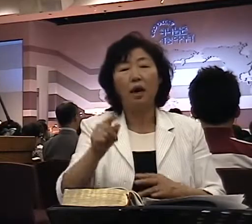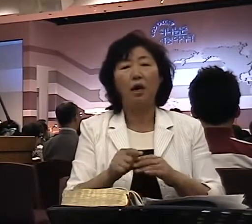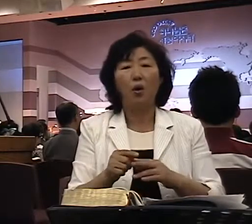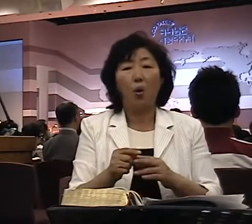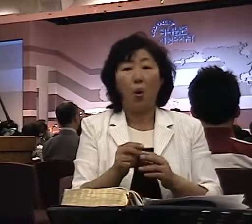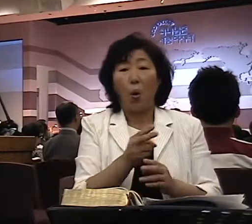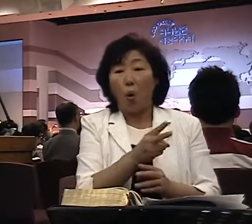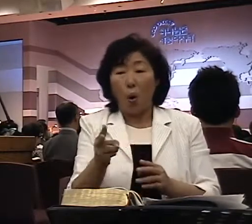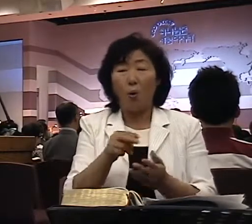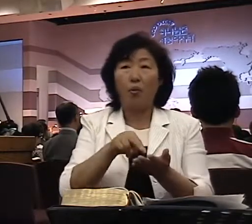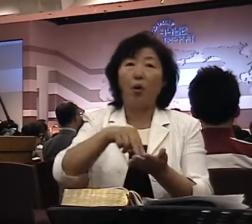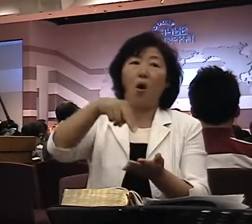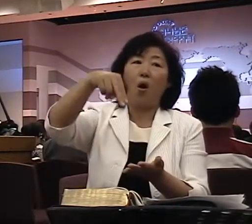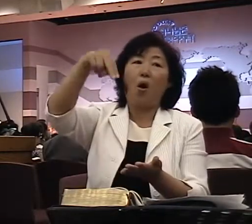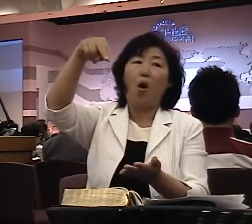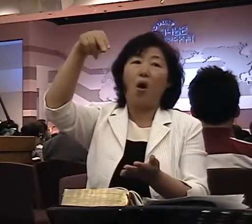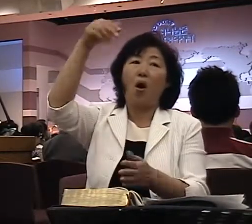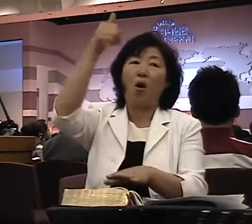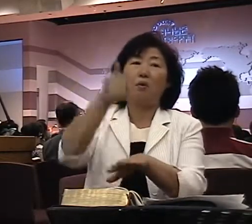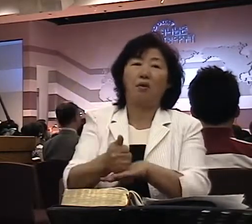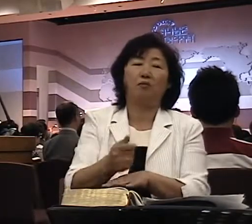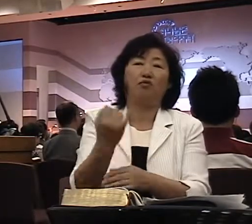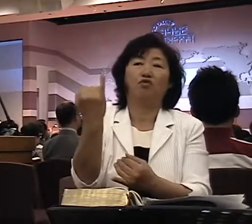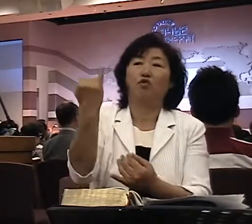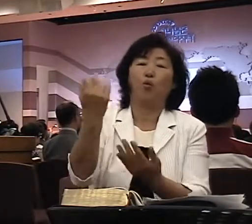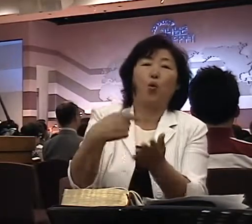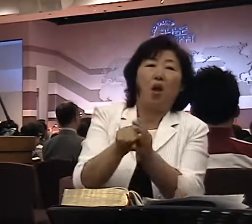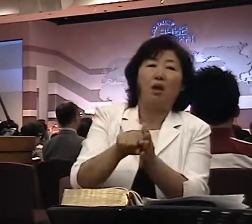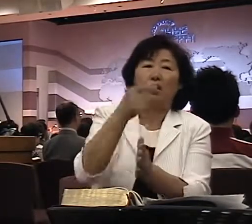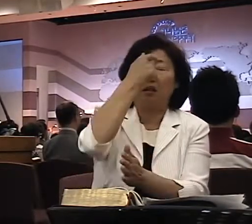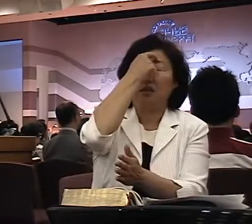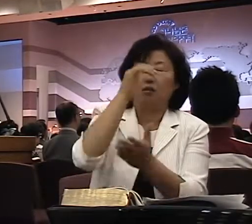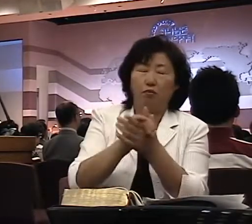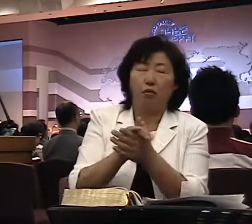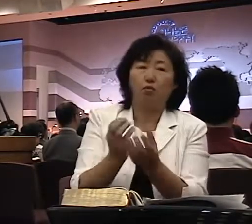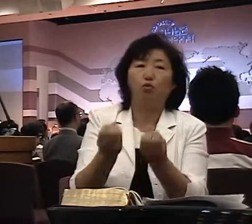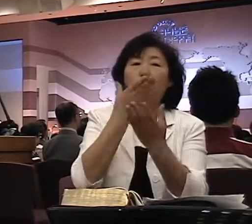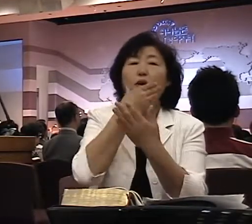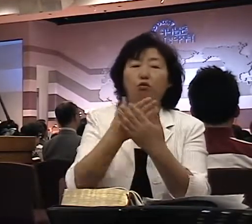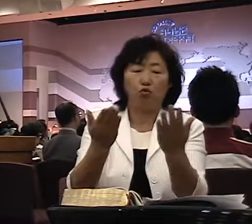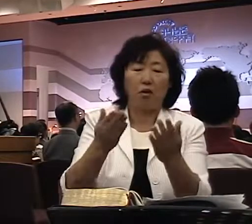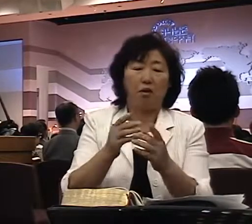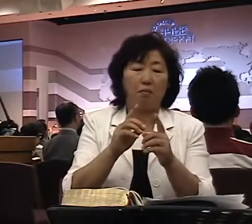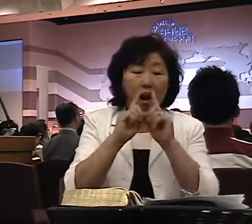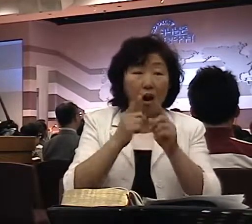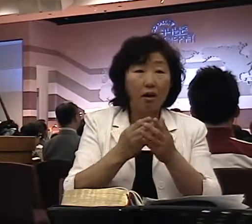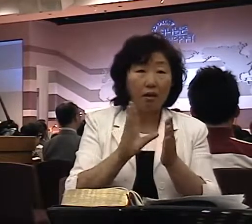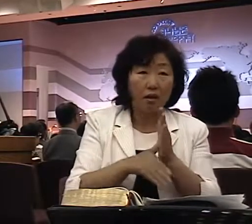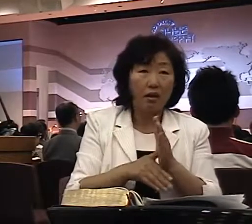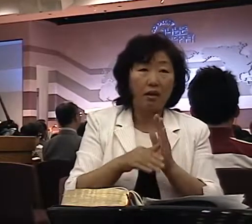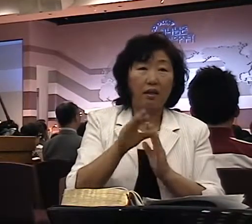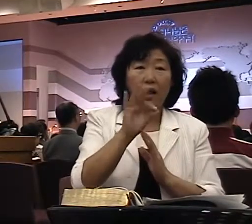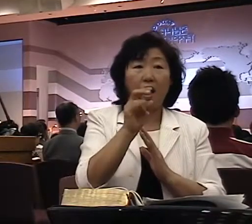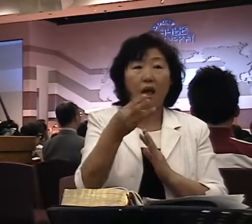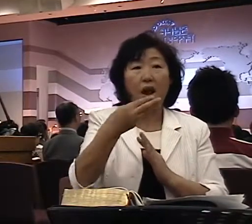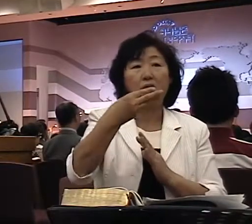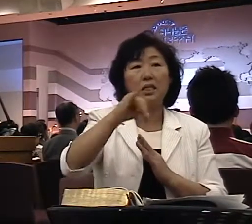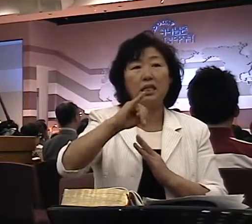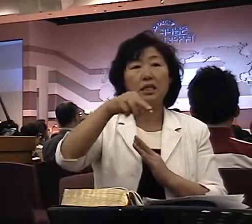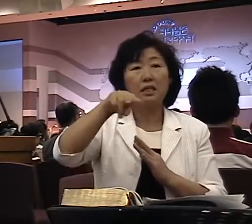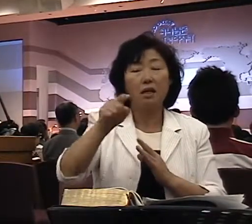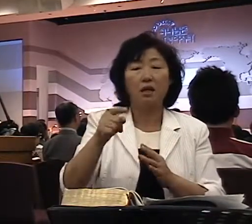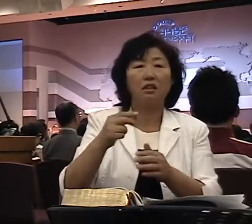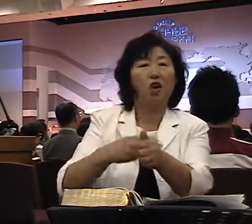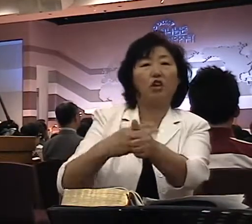나에게 마지막으로 청할 것이니 내가 너를 위해 기도하리라. 축복해 주리라 말을 합니다. 그때 엘리사가 스승에게 이러한